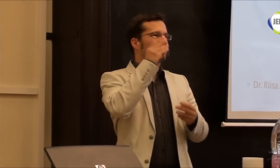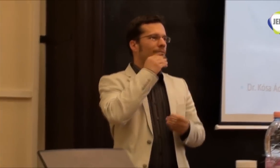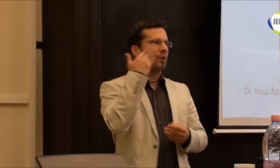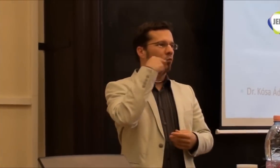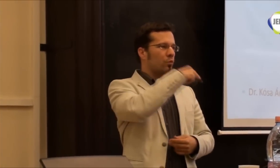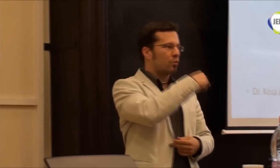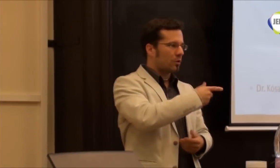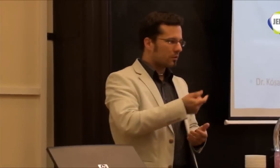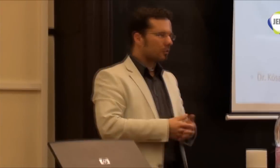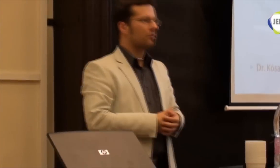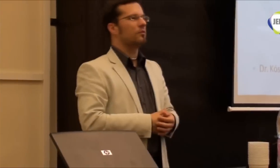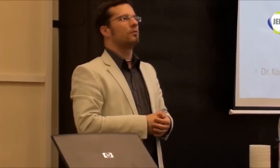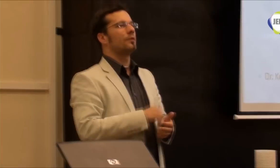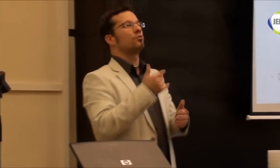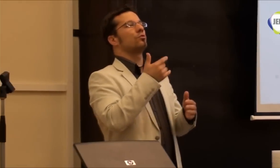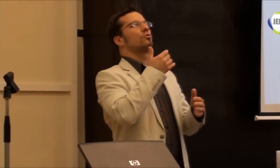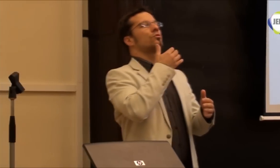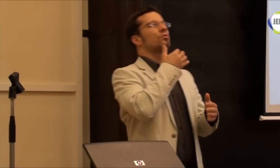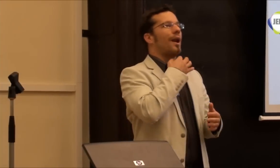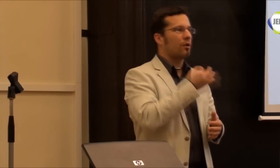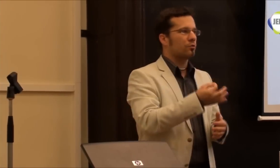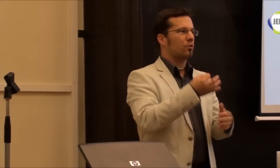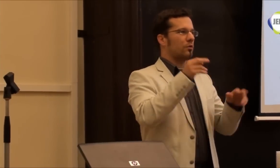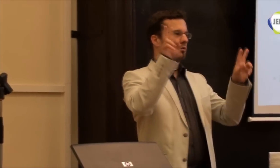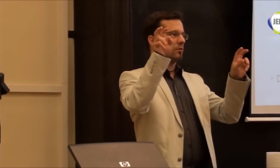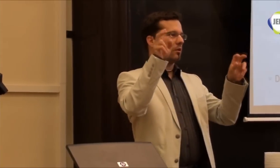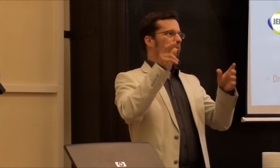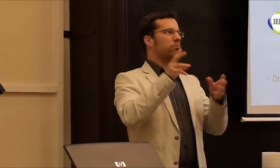Tehát sok fontos ember volt már ott a parlamentben, és